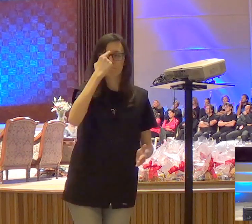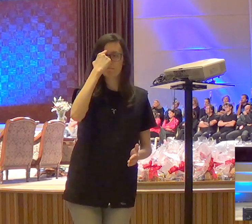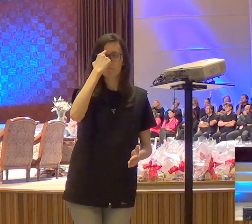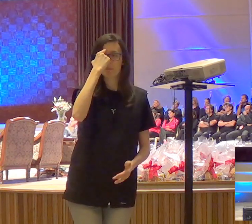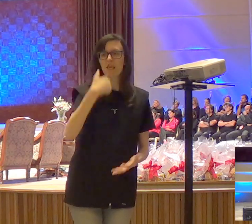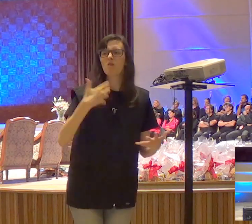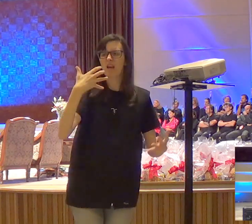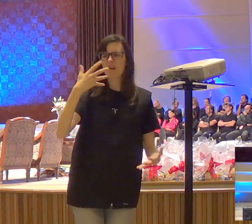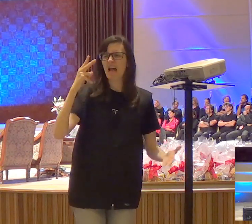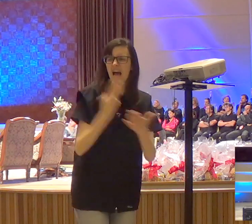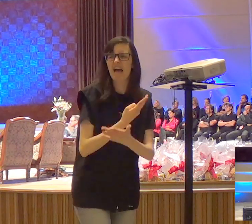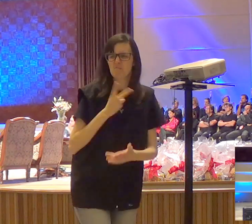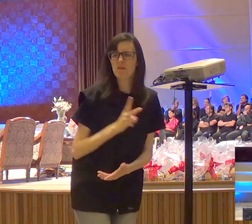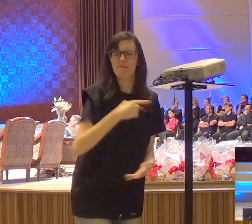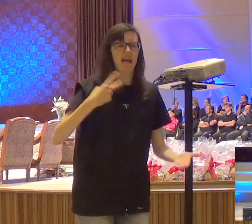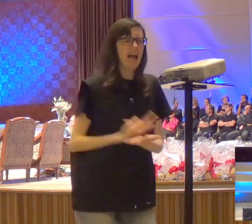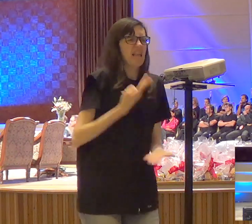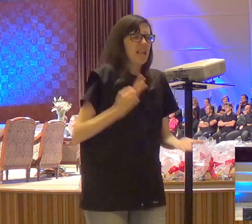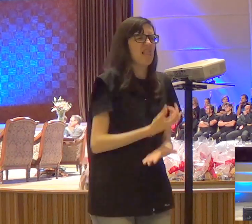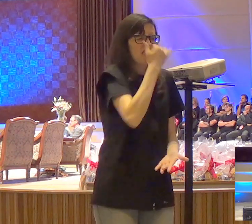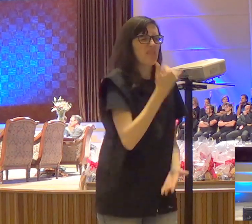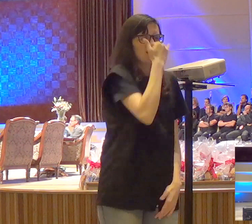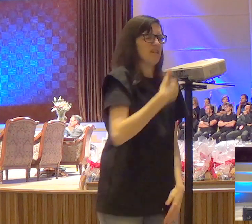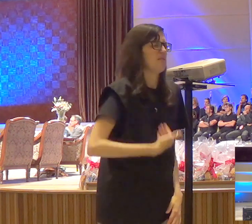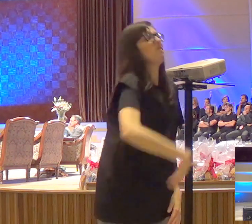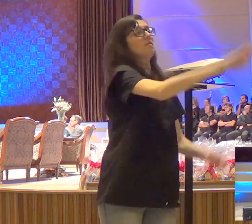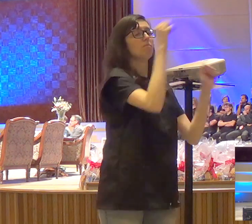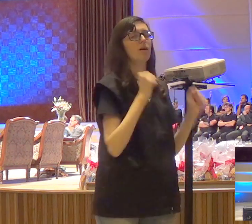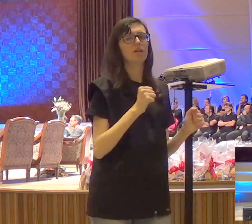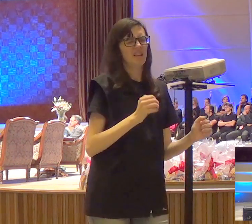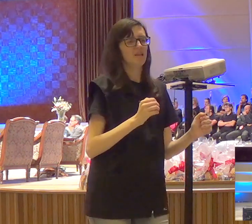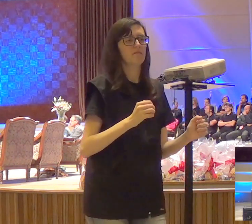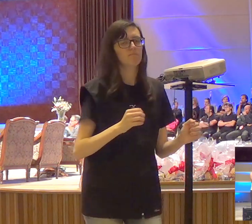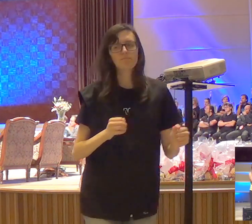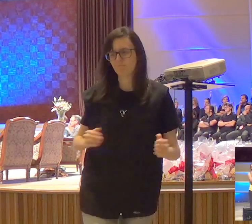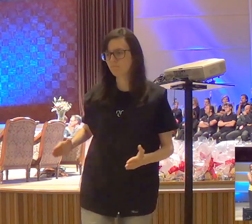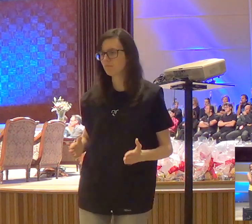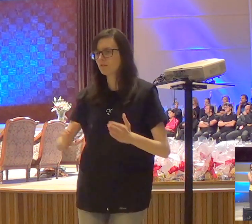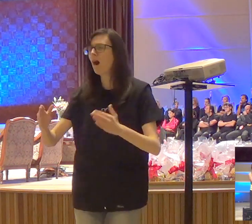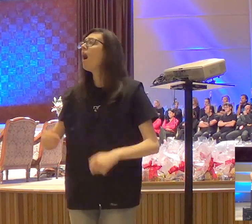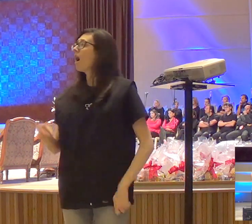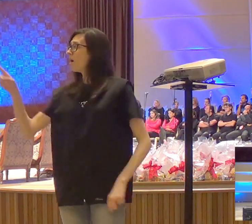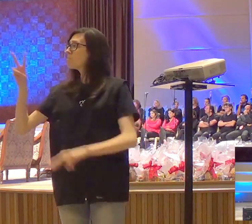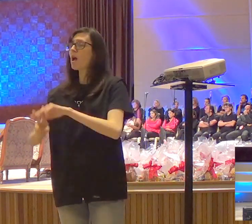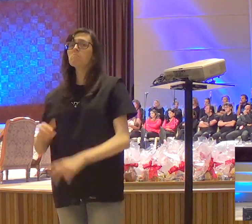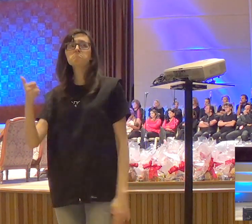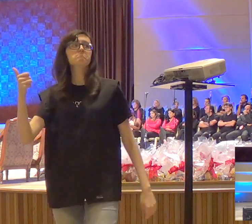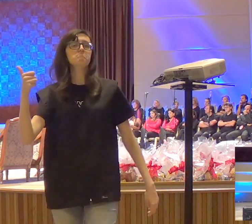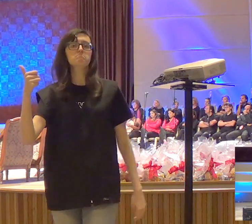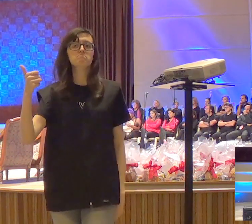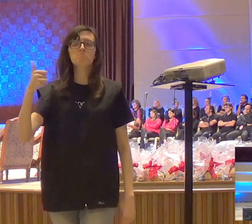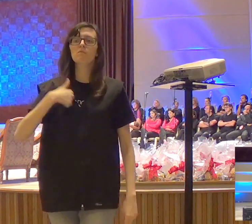injustiça. Or the other one is you can pretend you didn't hear it and look the other way. E a outra é que você finge que nada está acontecendo. Because if